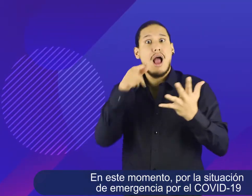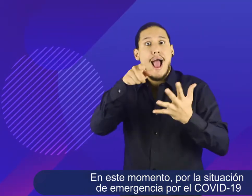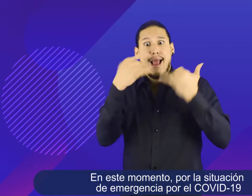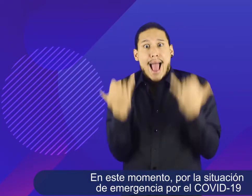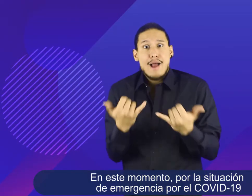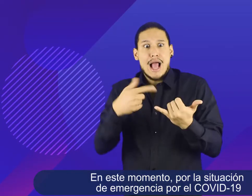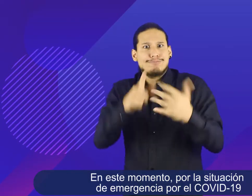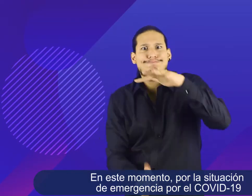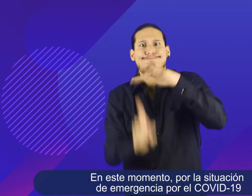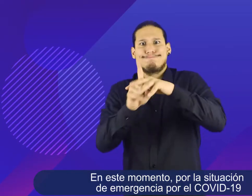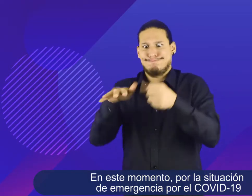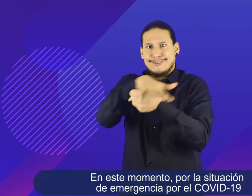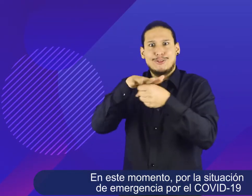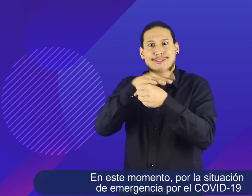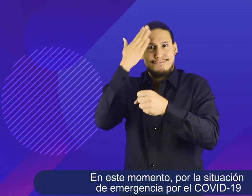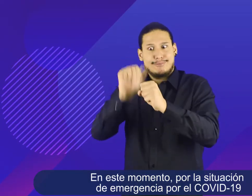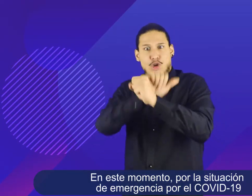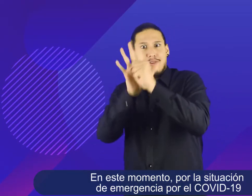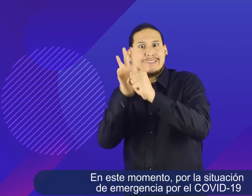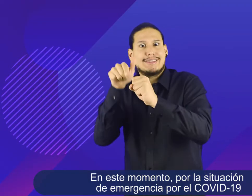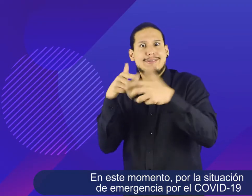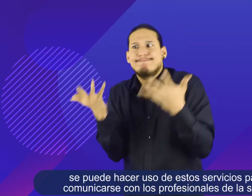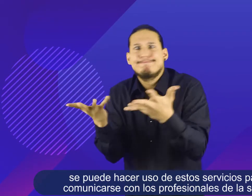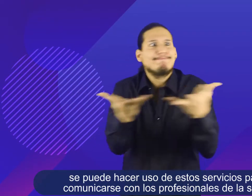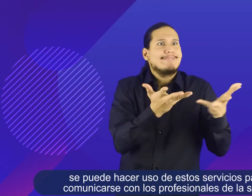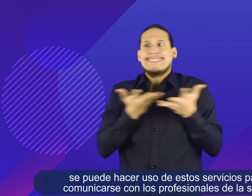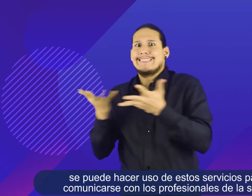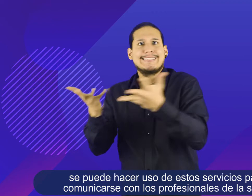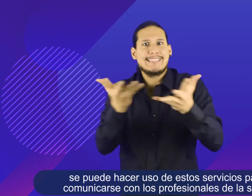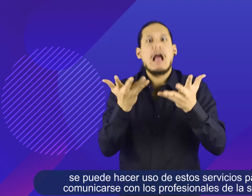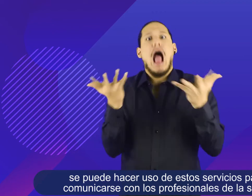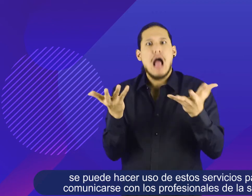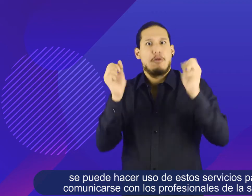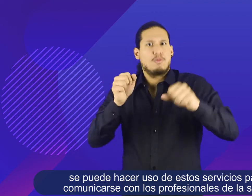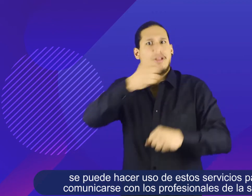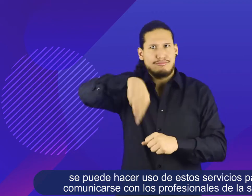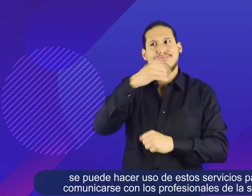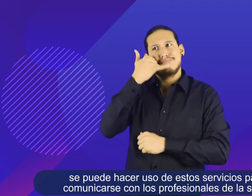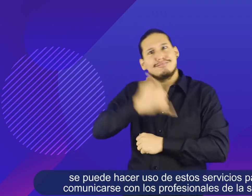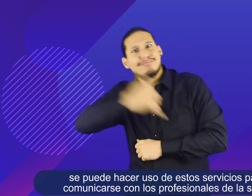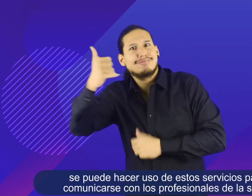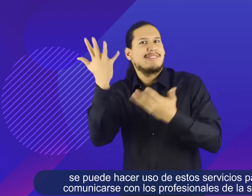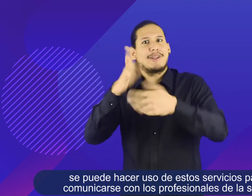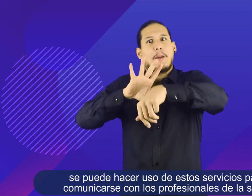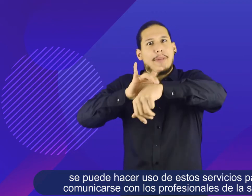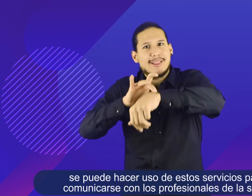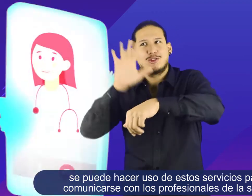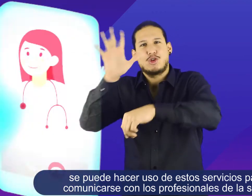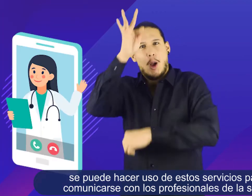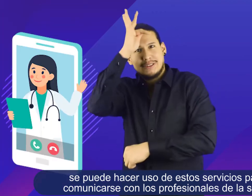En este momento, por la situación de emergencia por el COVID-19, se puede hacer uso de estos servicios para comunicarse